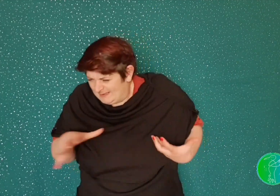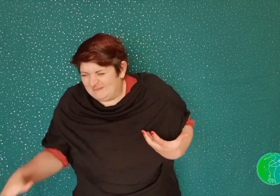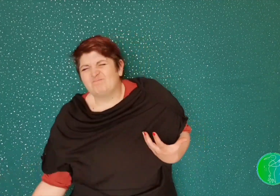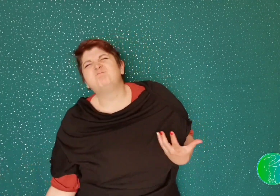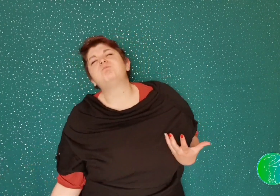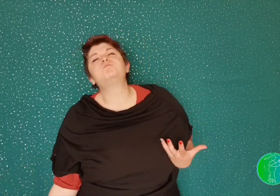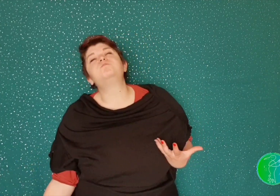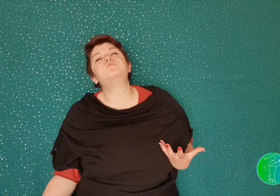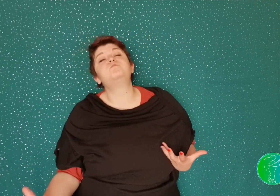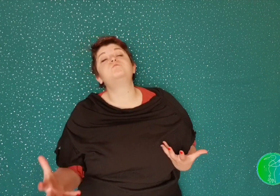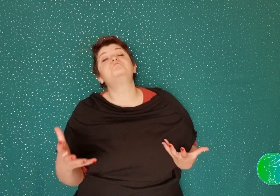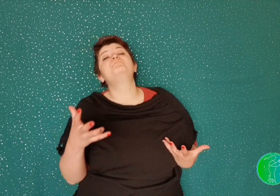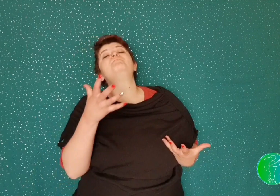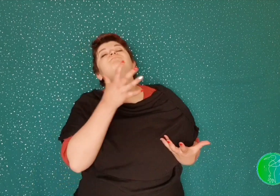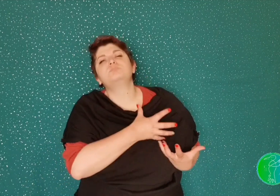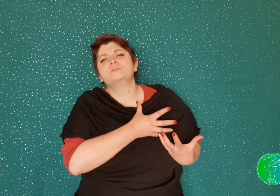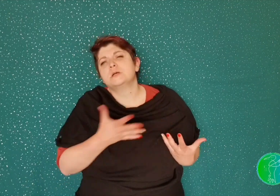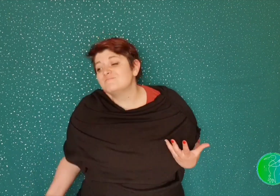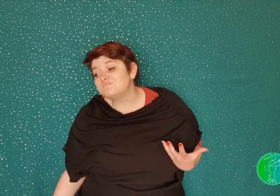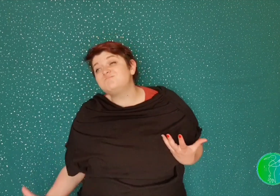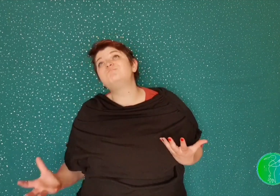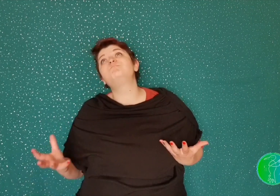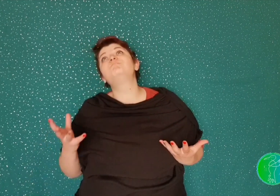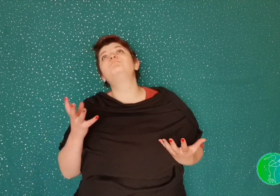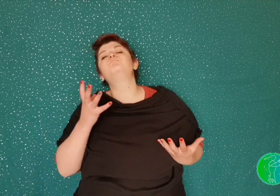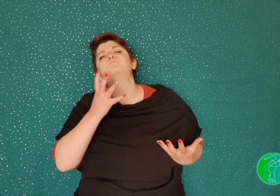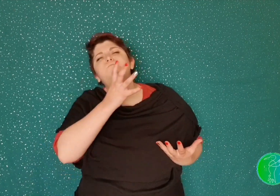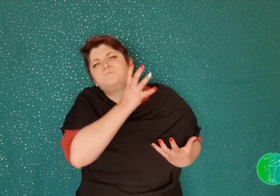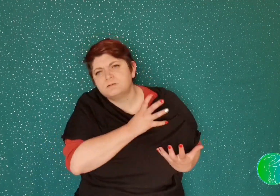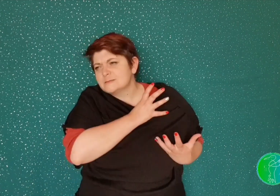Elle trouva deux grandes pierres très lourdes.